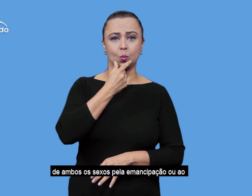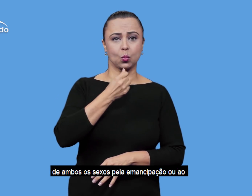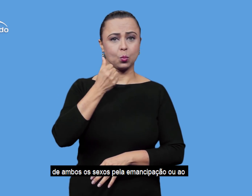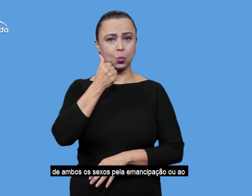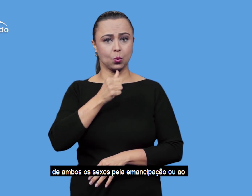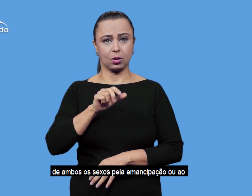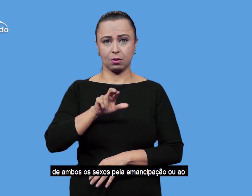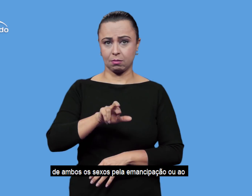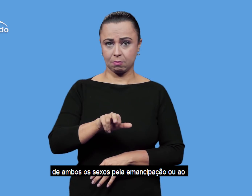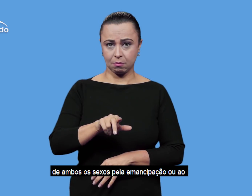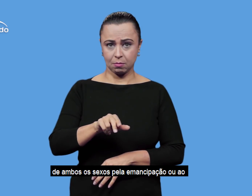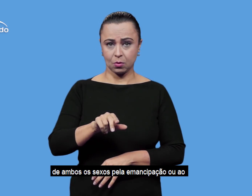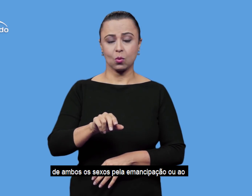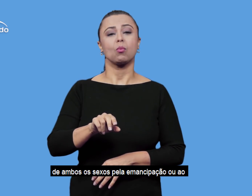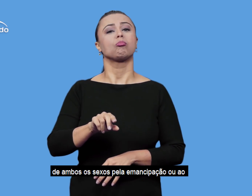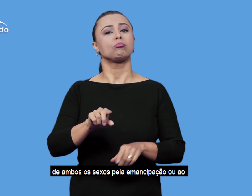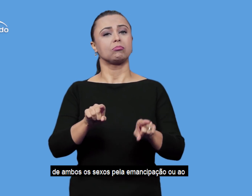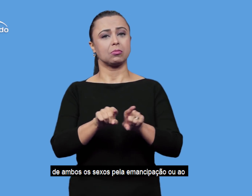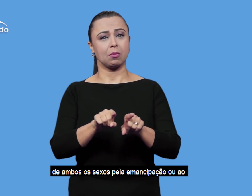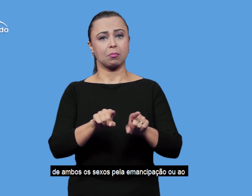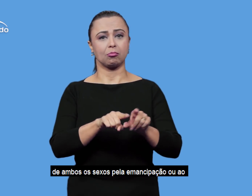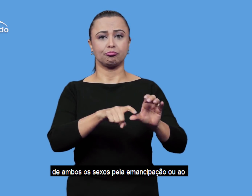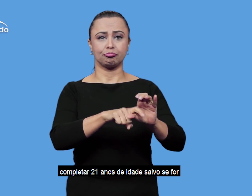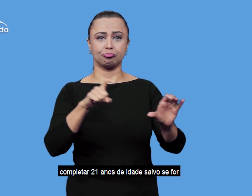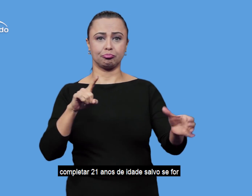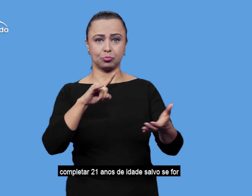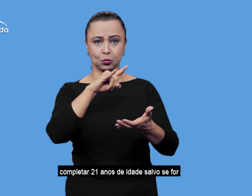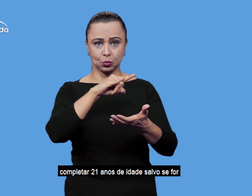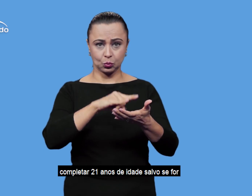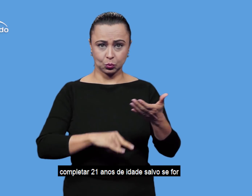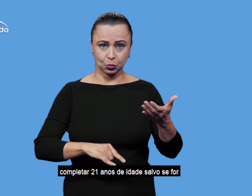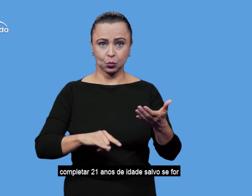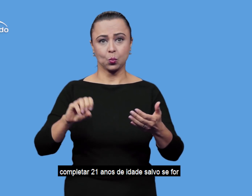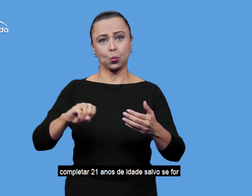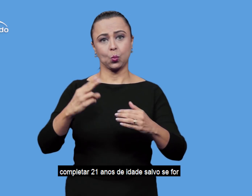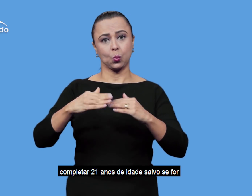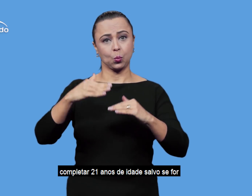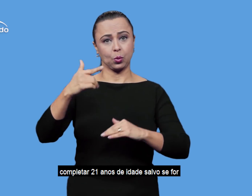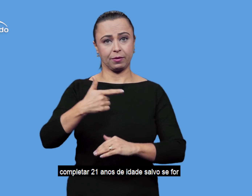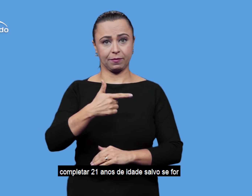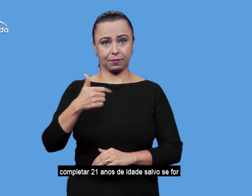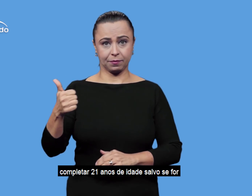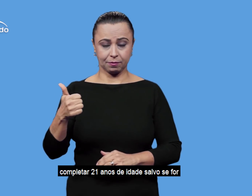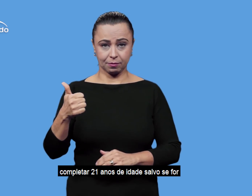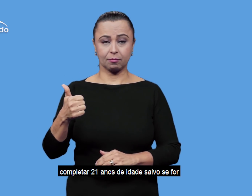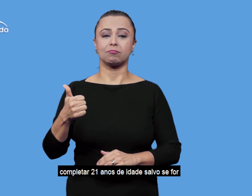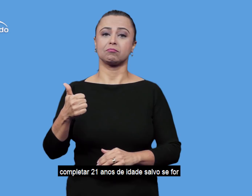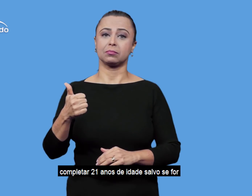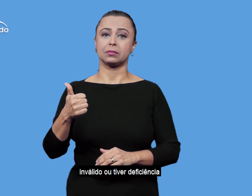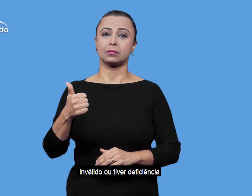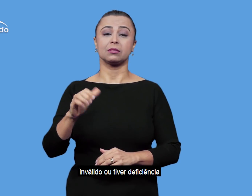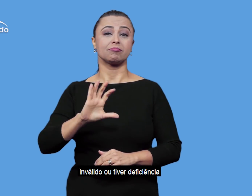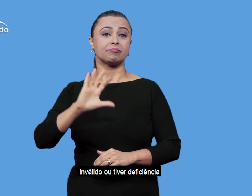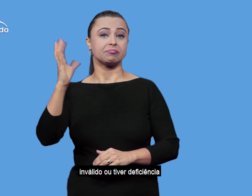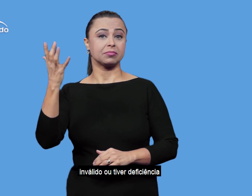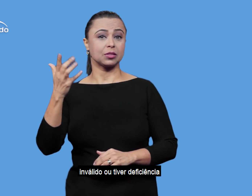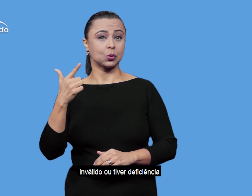sexos pela emancipação ou ao completar 21 anos de idade salvo se for inválido ou tiver